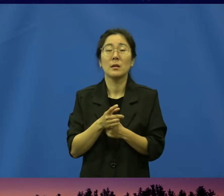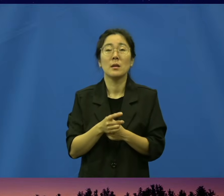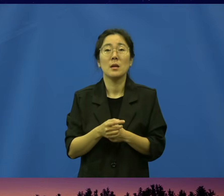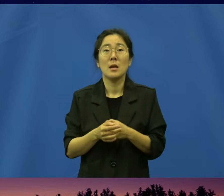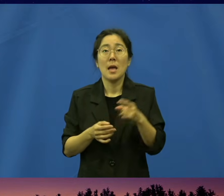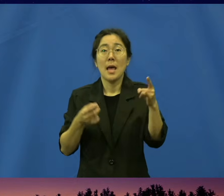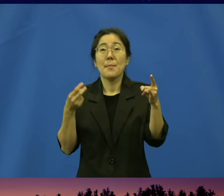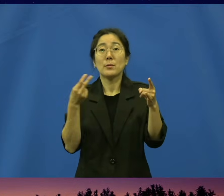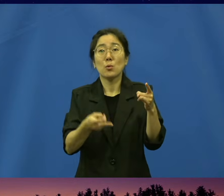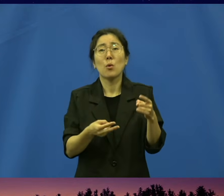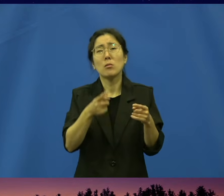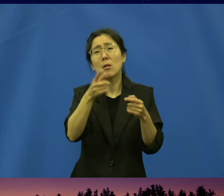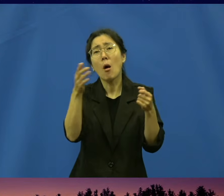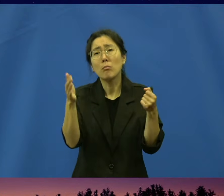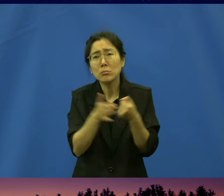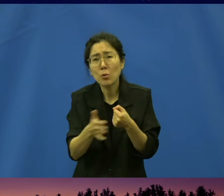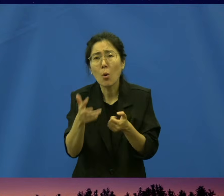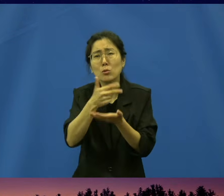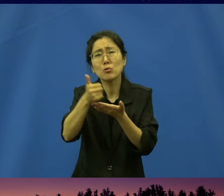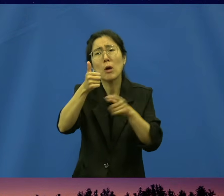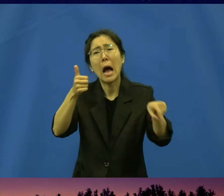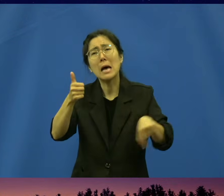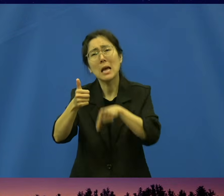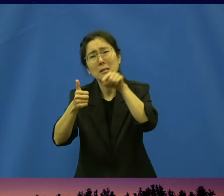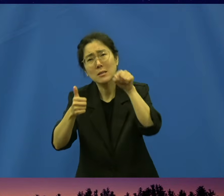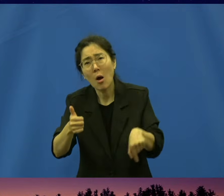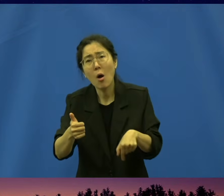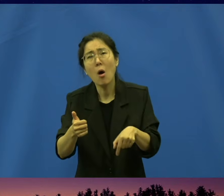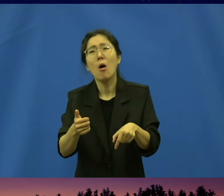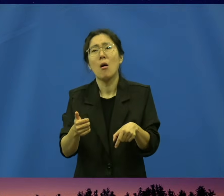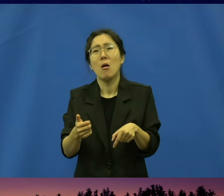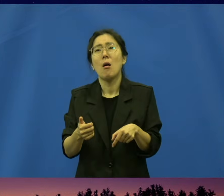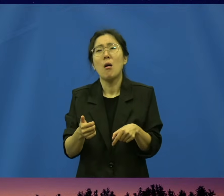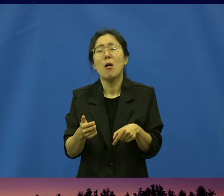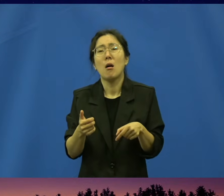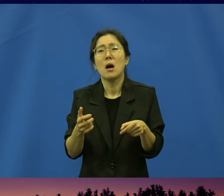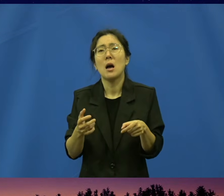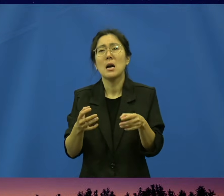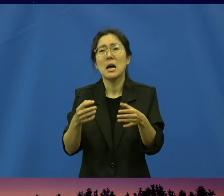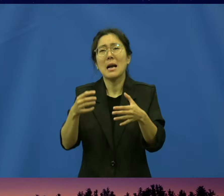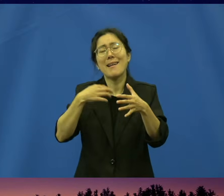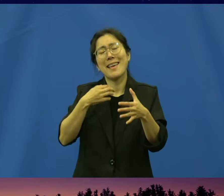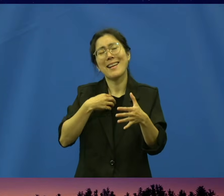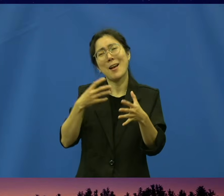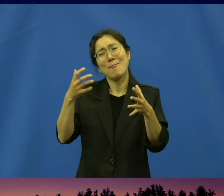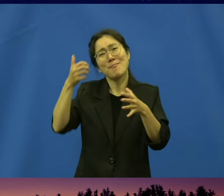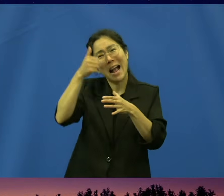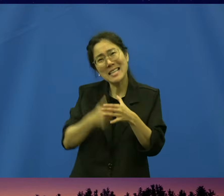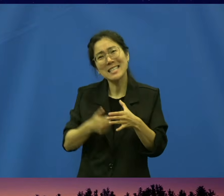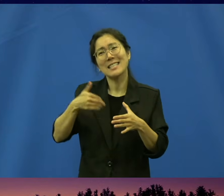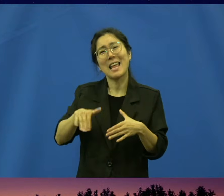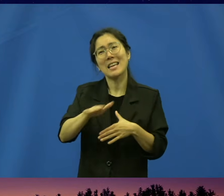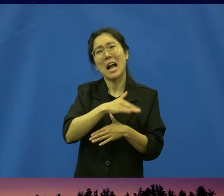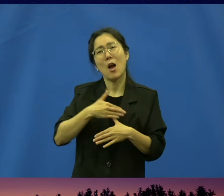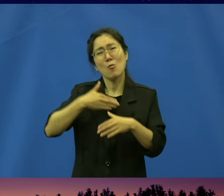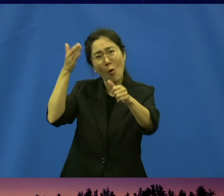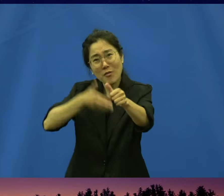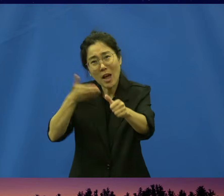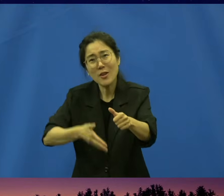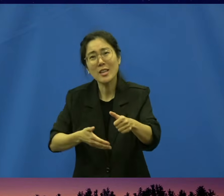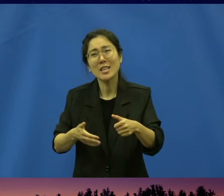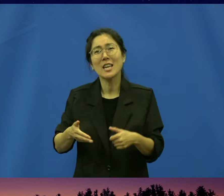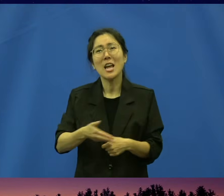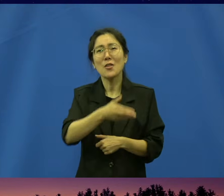다 같이 읽겠습니다. 그러므로 주 안에서 갇힌 내가 너희를 권하노니 너희가 부르심을 받은